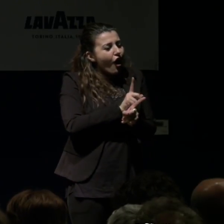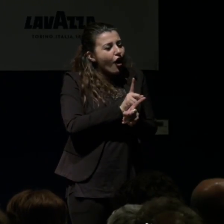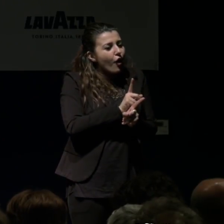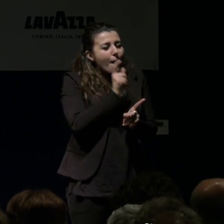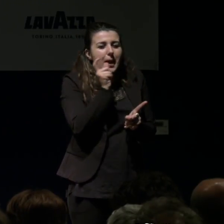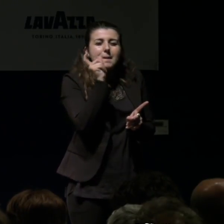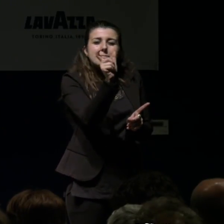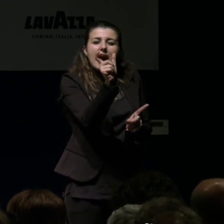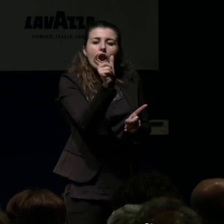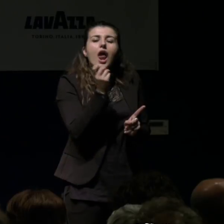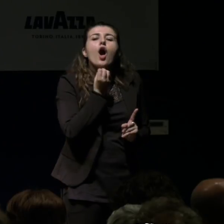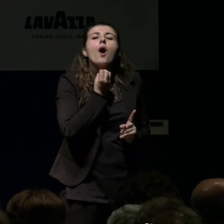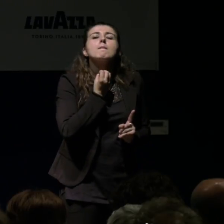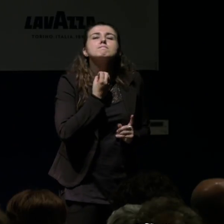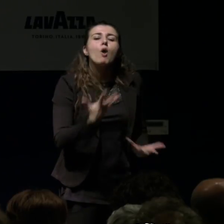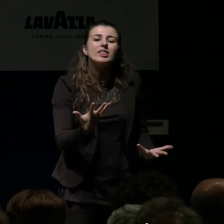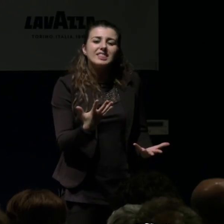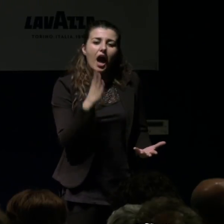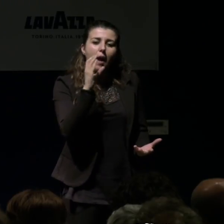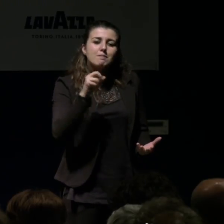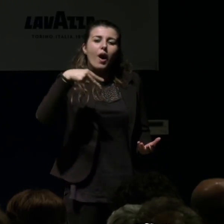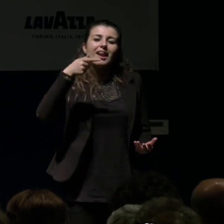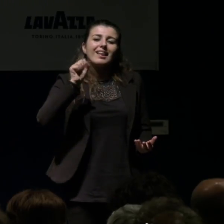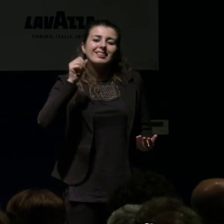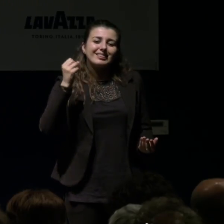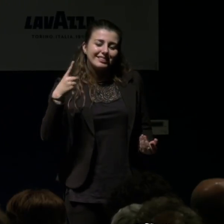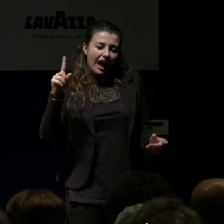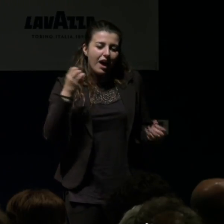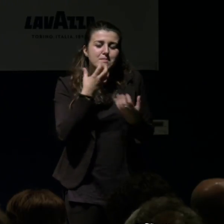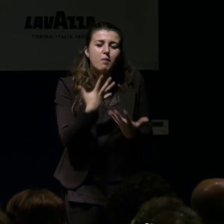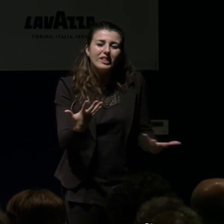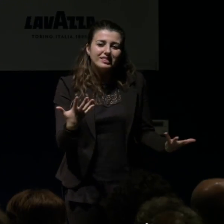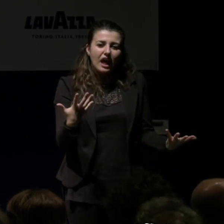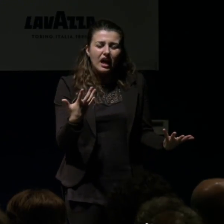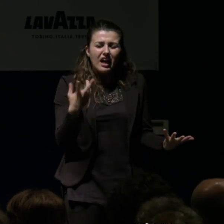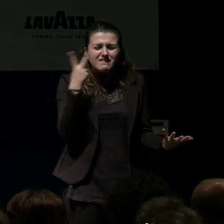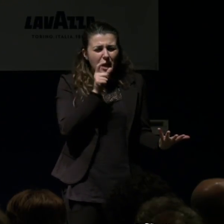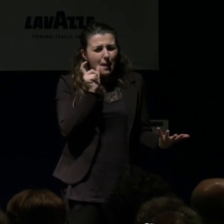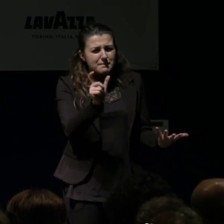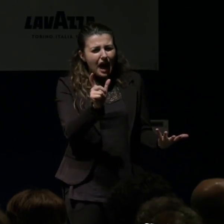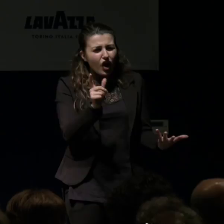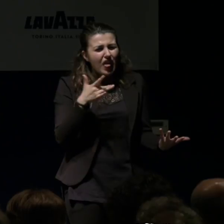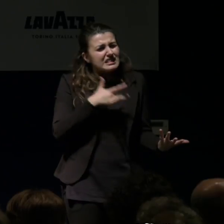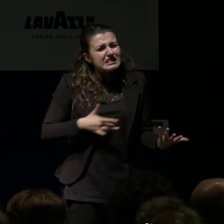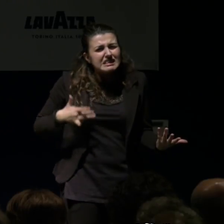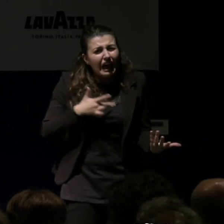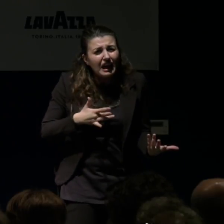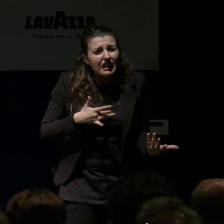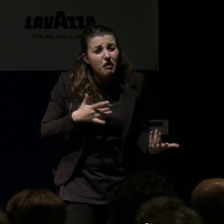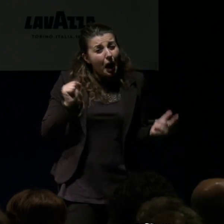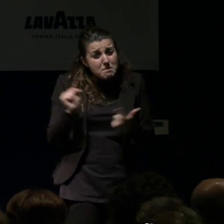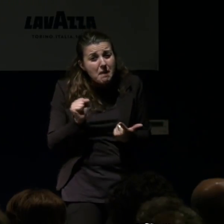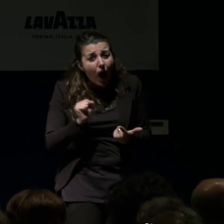chiudo bontà che è una parola che ci fa paura se non ha porte schifo pronunciare e